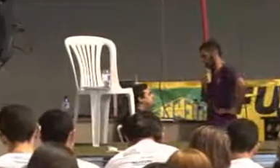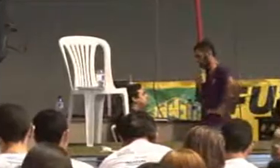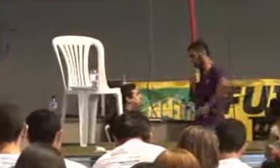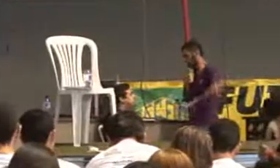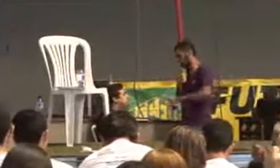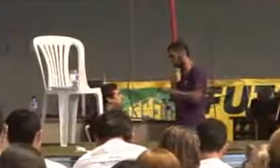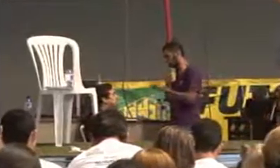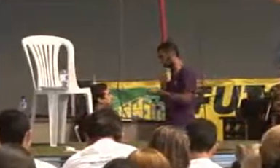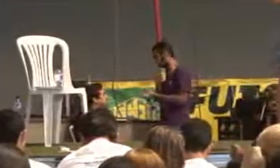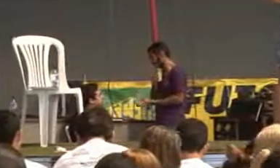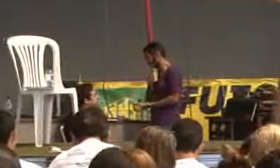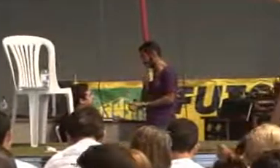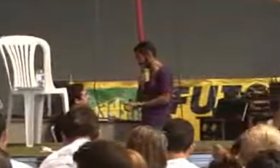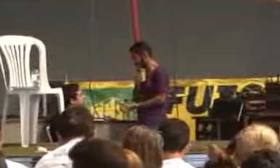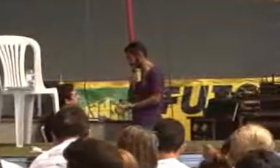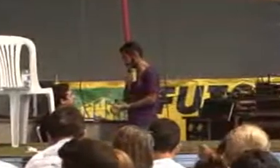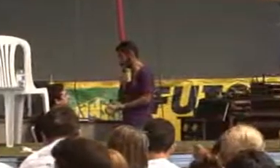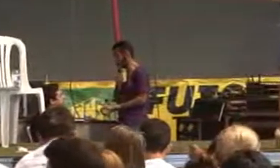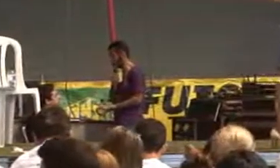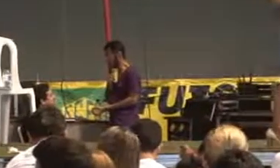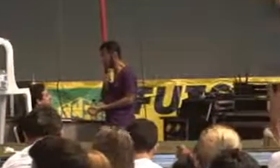em